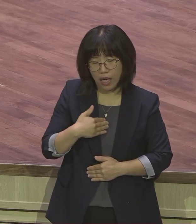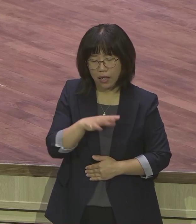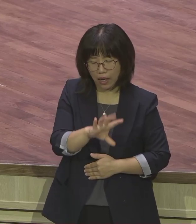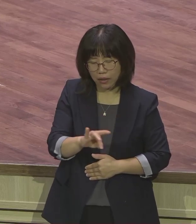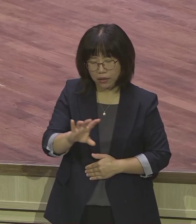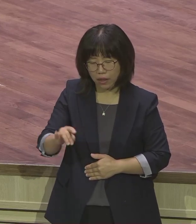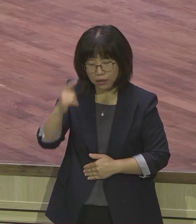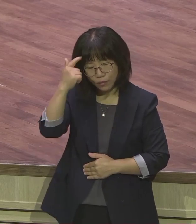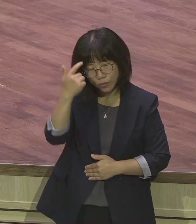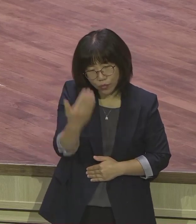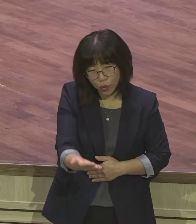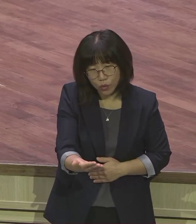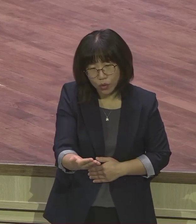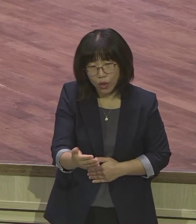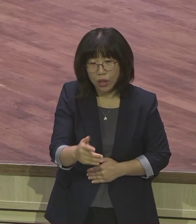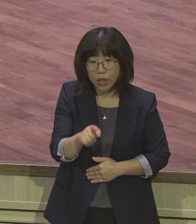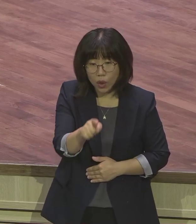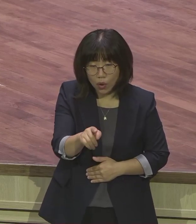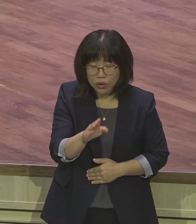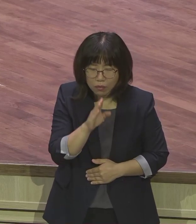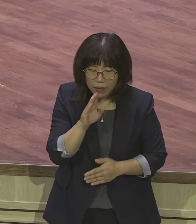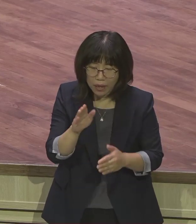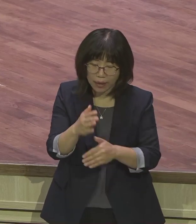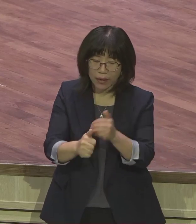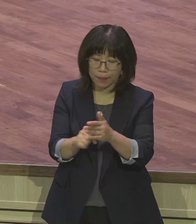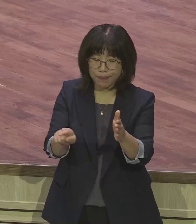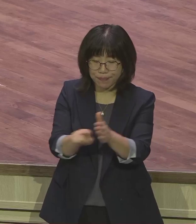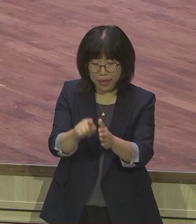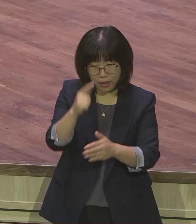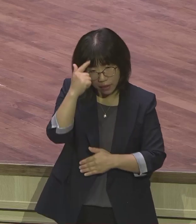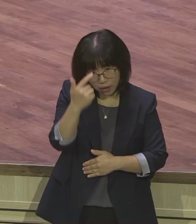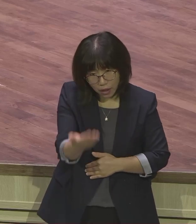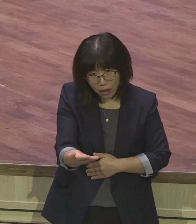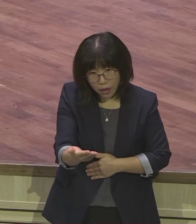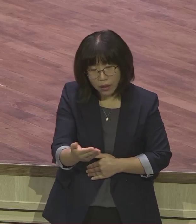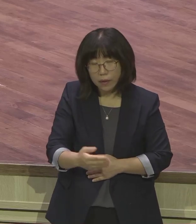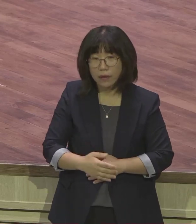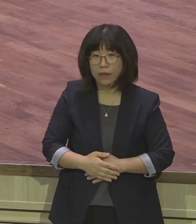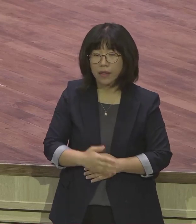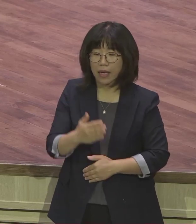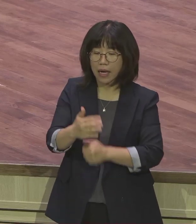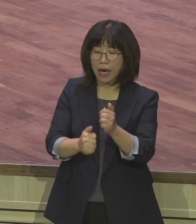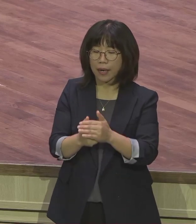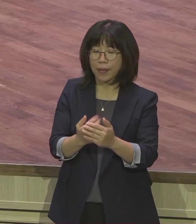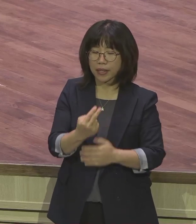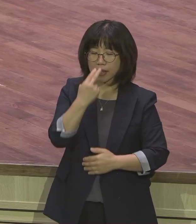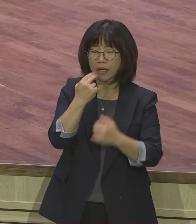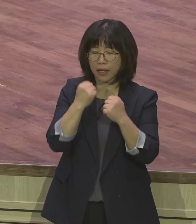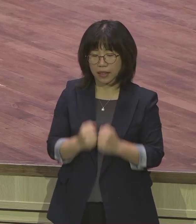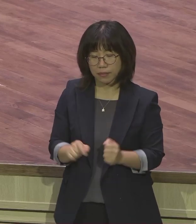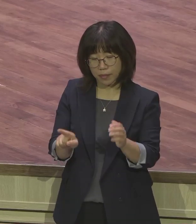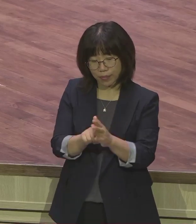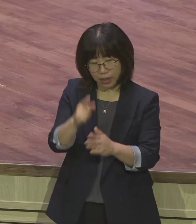하나님 있냐 진짜 너 하나님 있냐 하나님이 살아계신 걸 믿냐